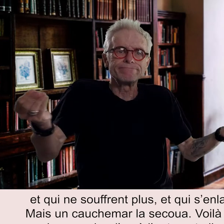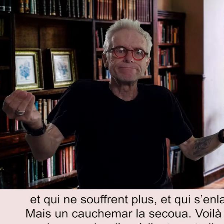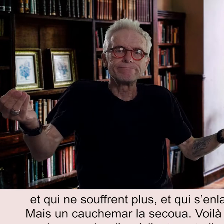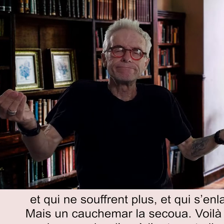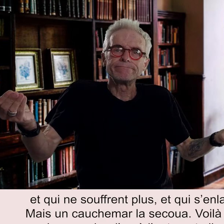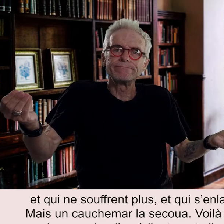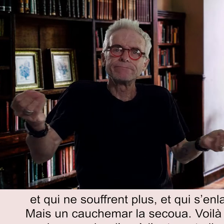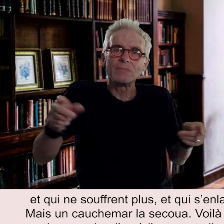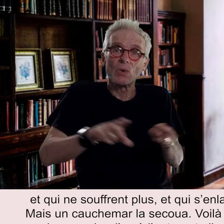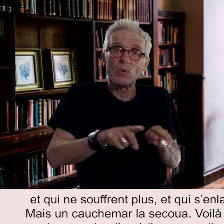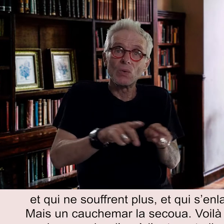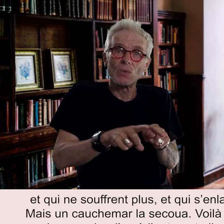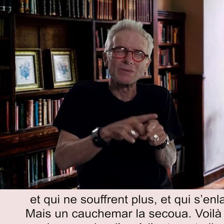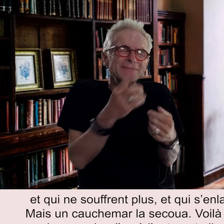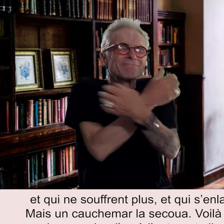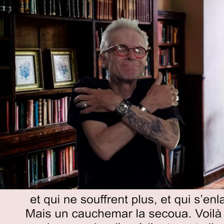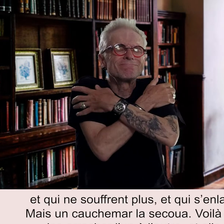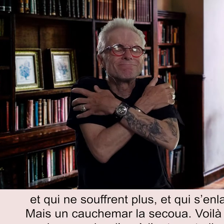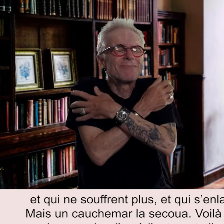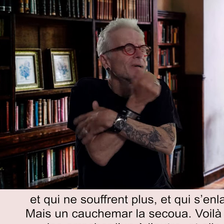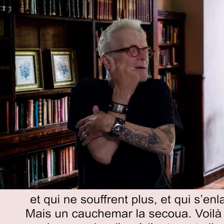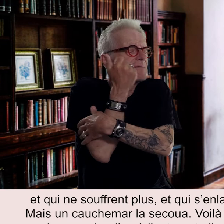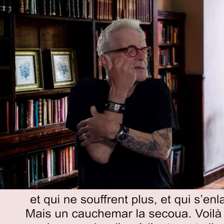et qui s'enlacent de leurs bras affectueux.